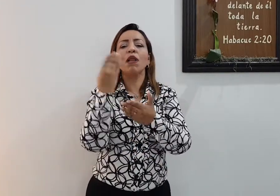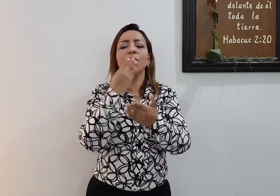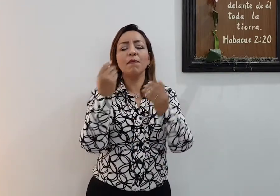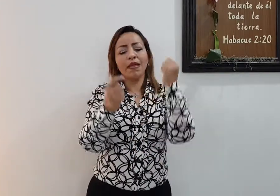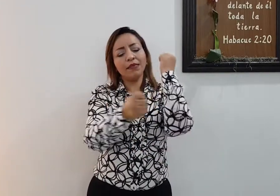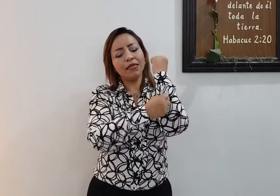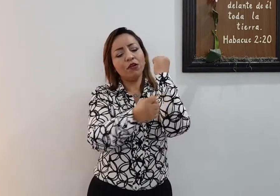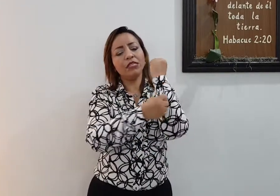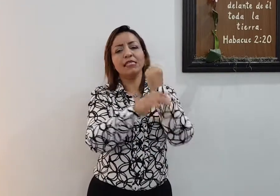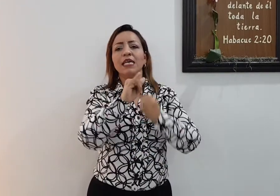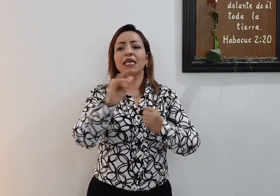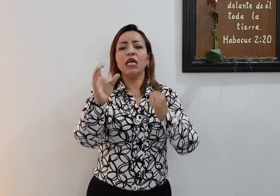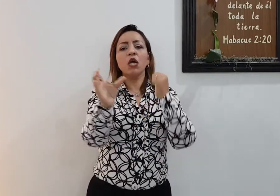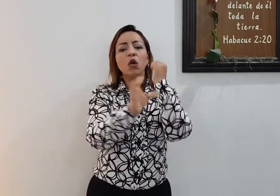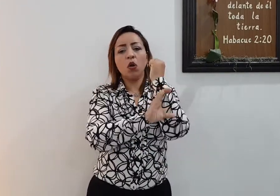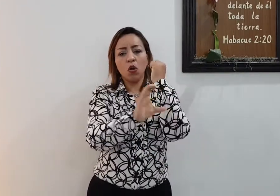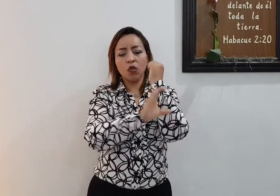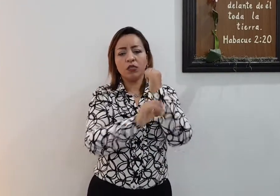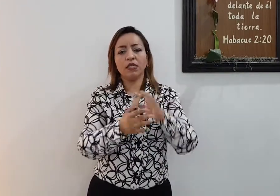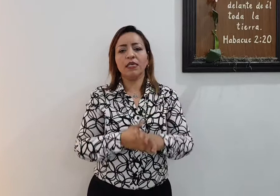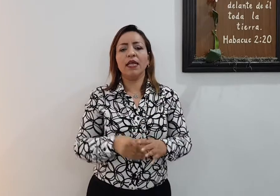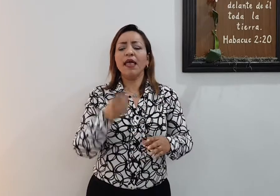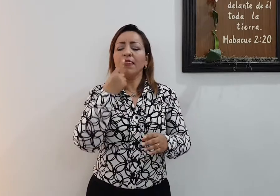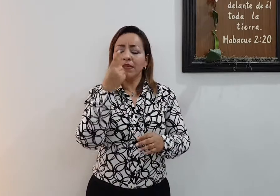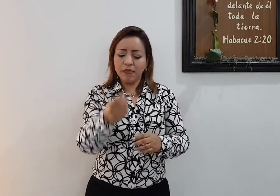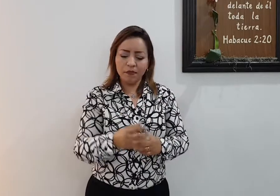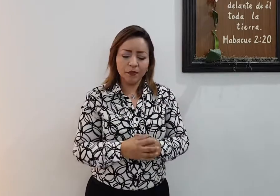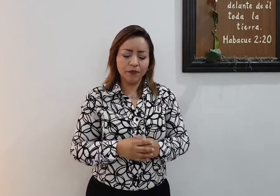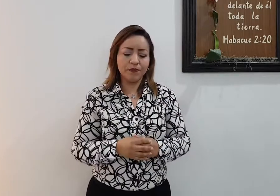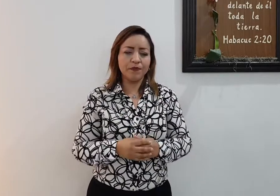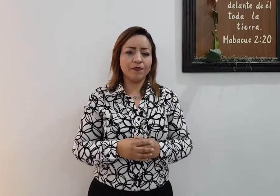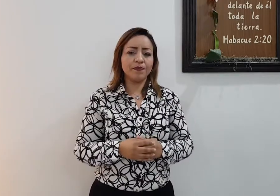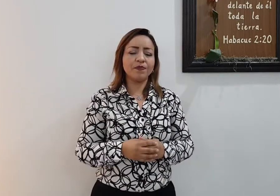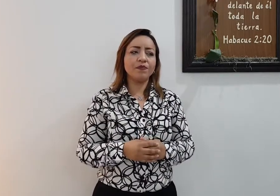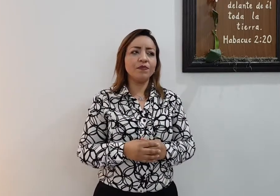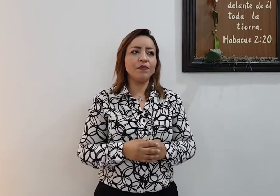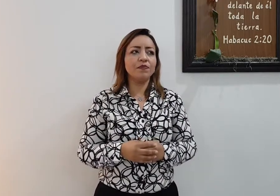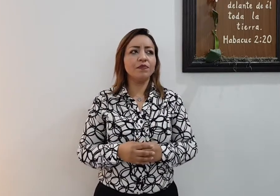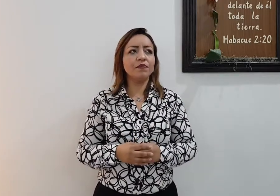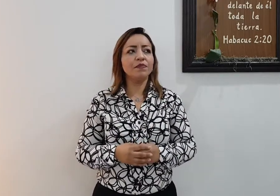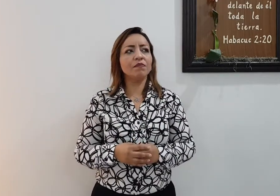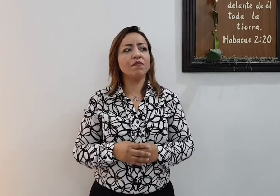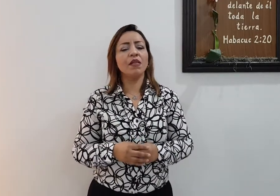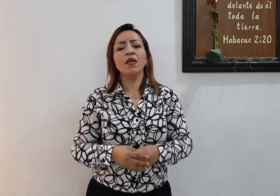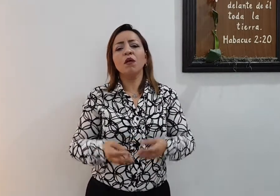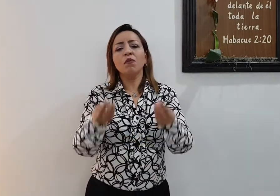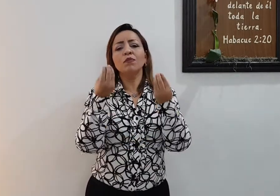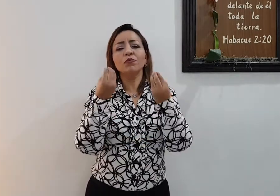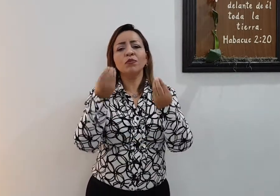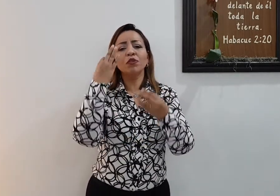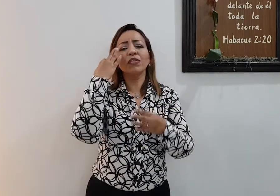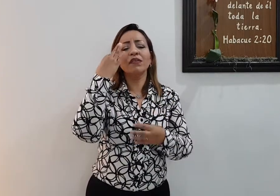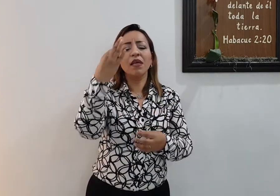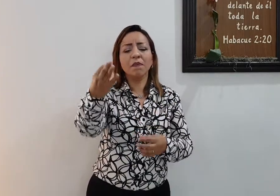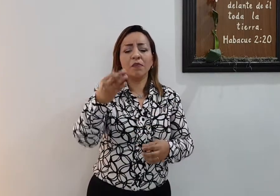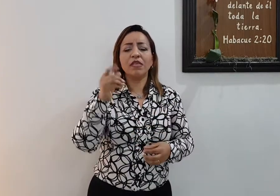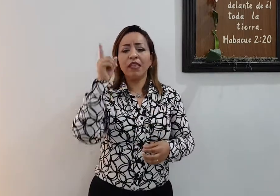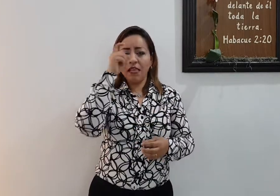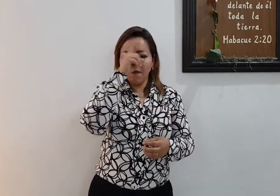hermano. Decíamos al principio, tanto en tiempos difíciles como en tiempos de paz, es importante